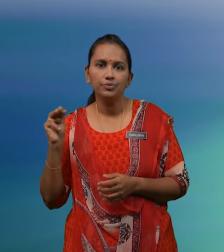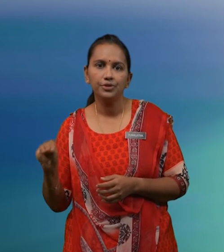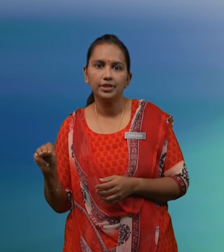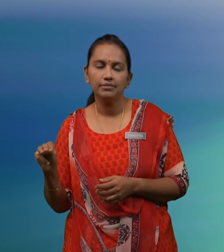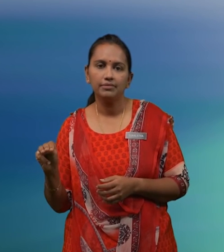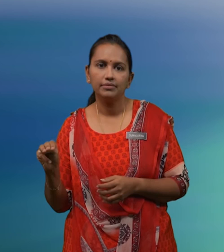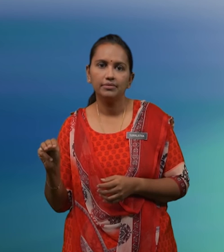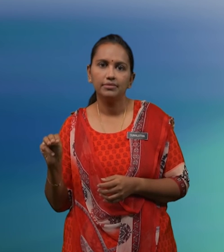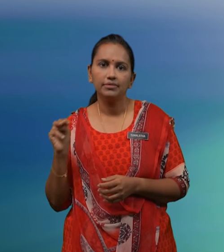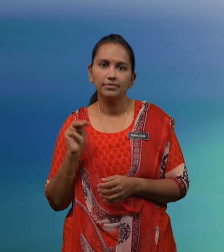Murid-murid,